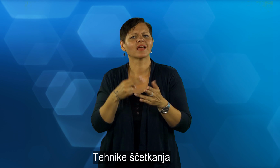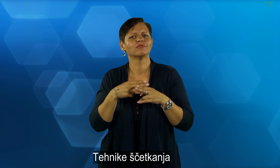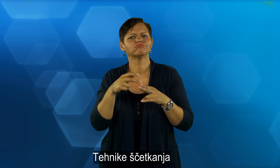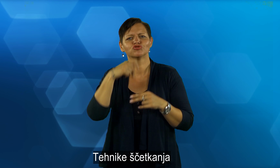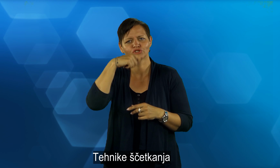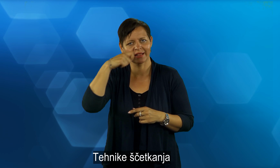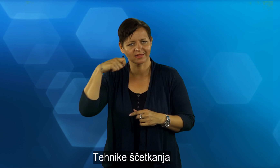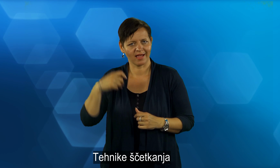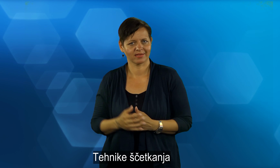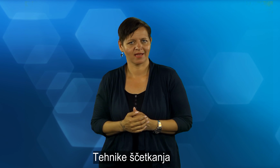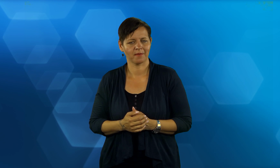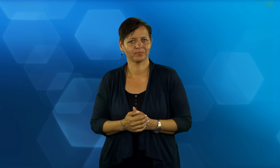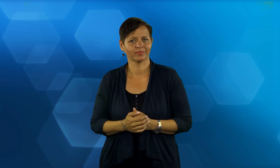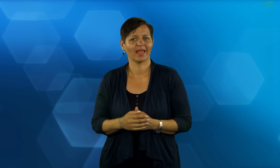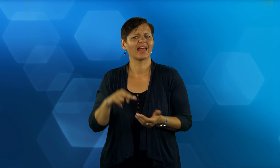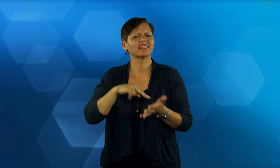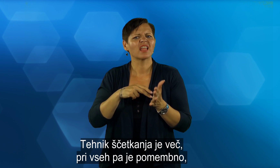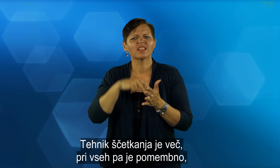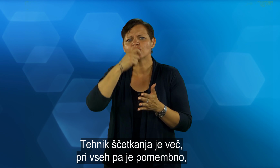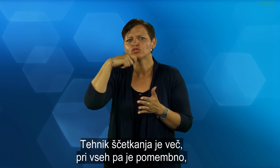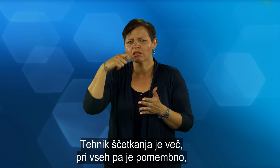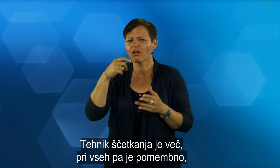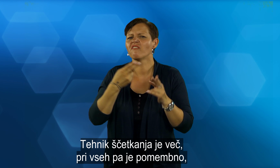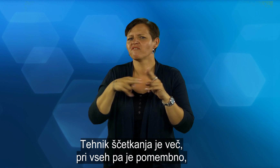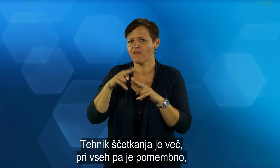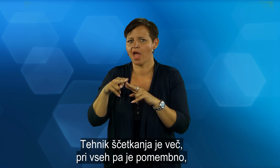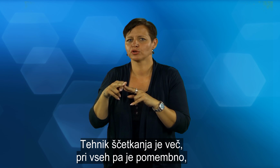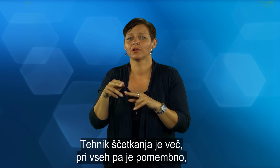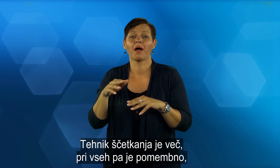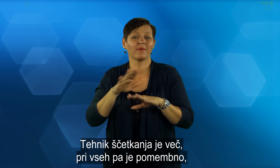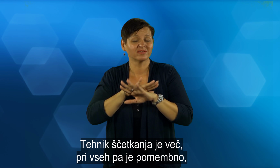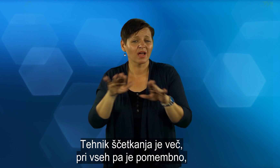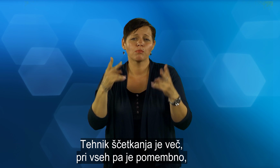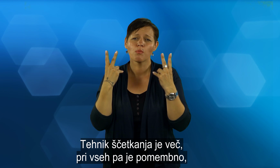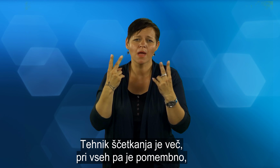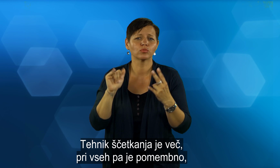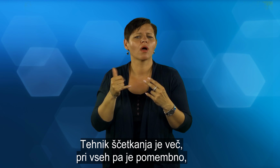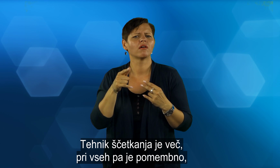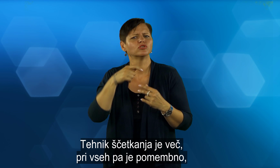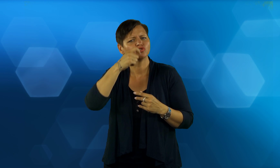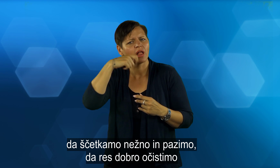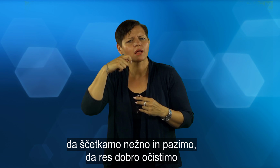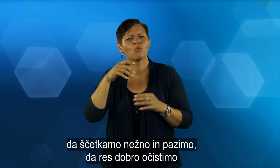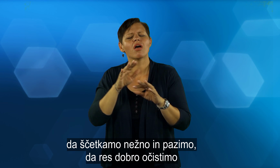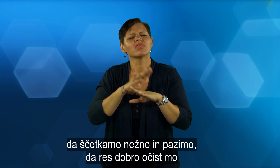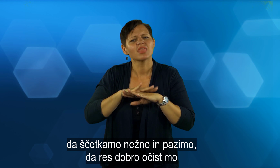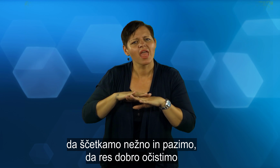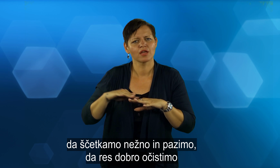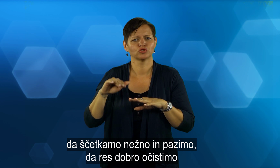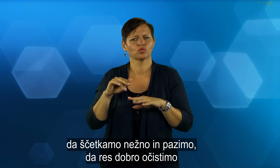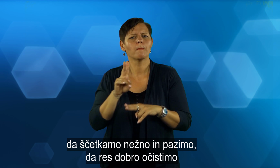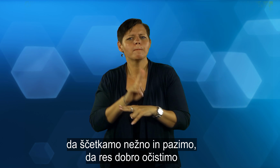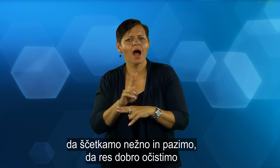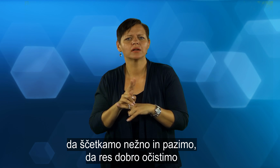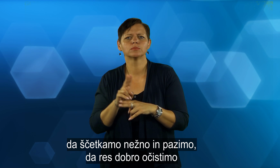Tehnike ščetkanja. Tehnik ščetkanja je več, pri vseh pa je pomembno, da ščetkamo nežno in pazimo,